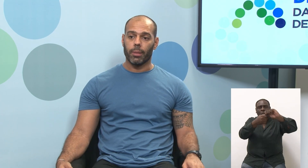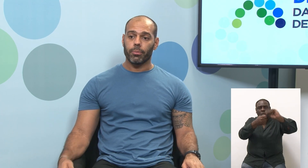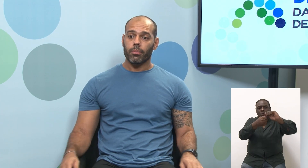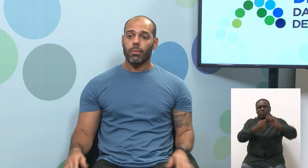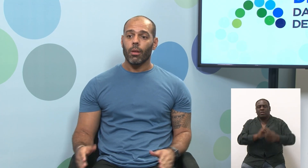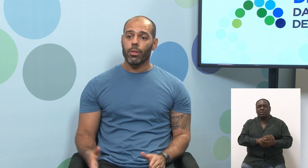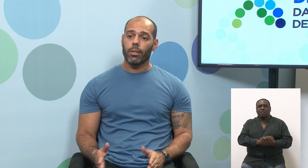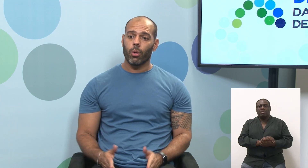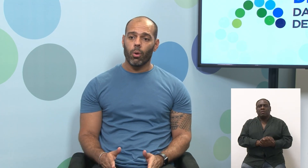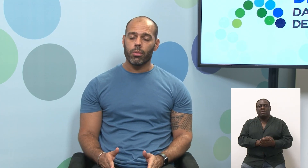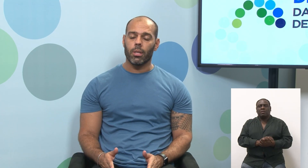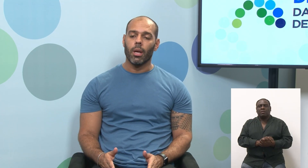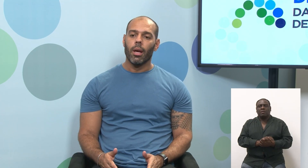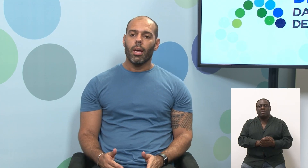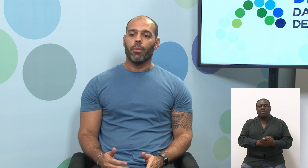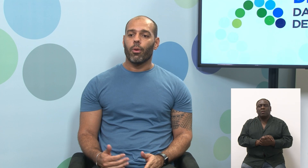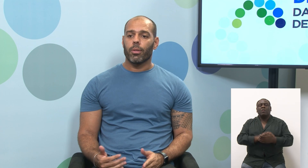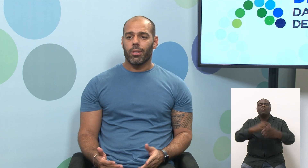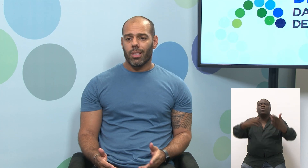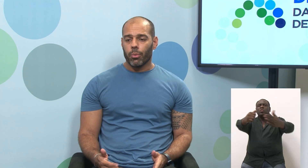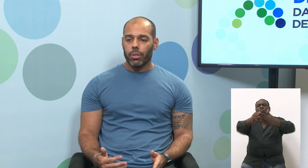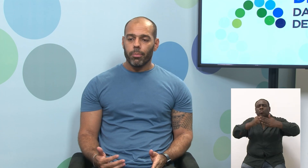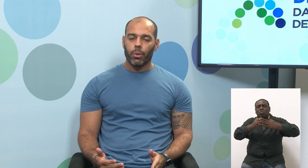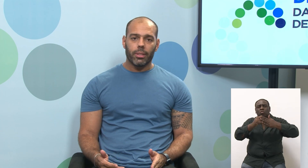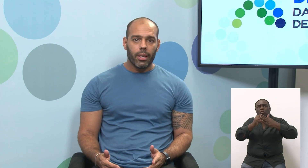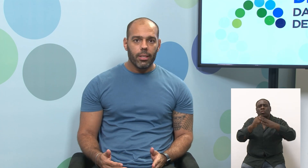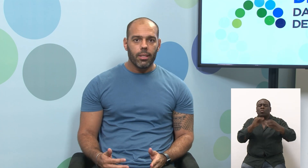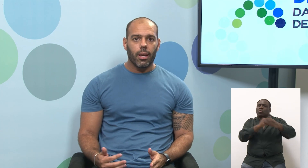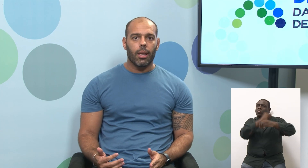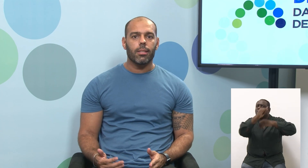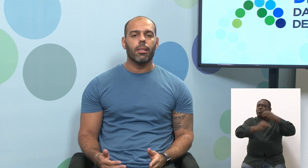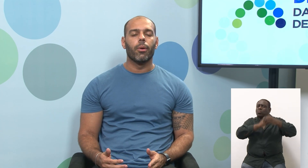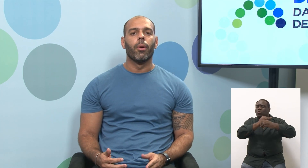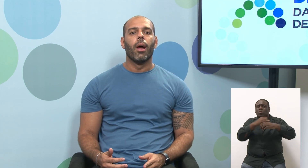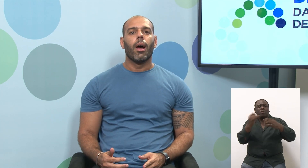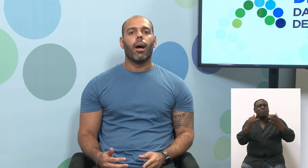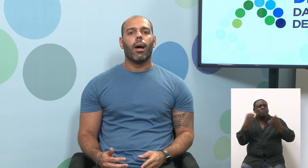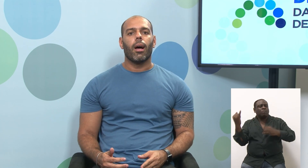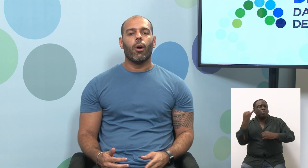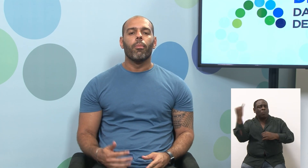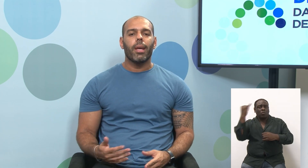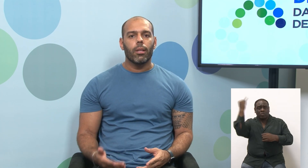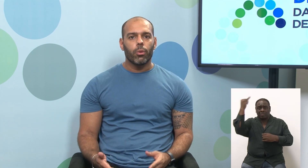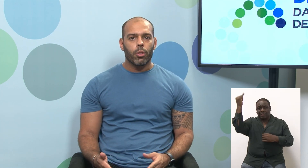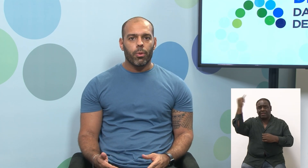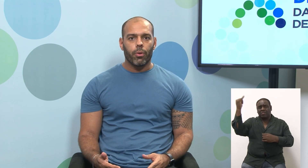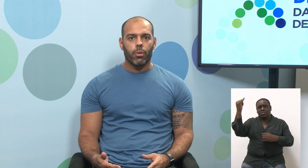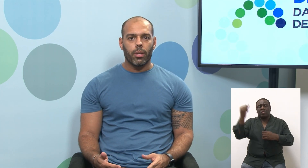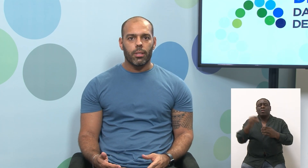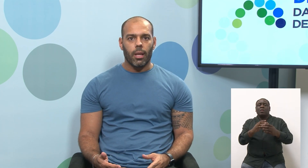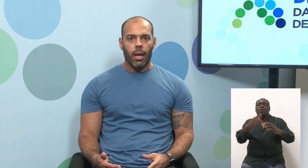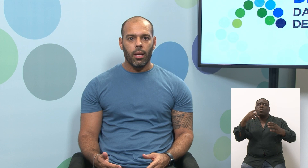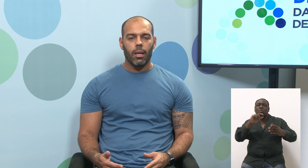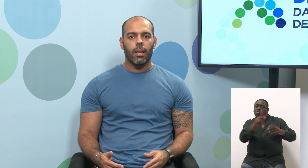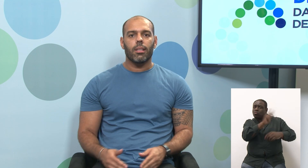pergunta. Você trouxe informações aí muito importantes em relação ao medo que os professores têm e